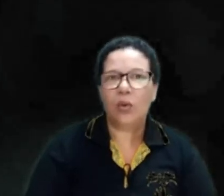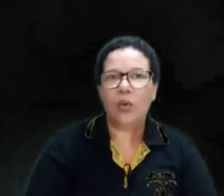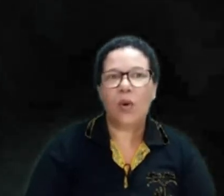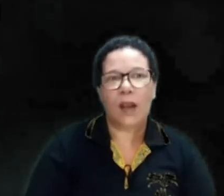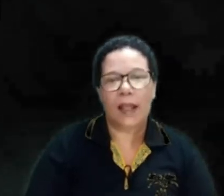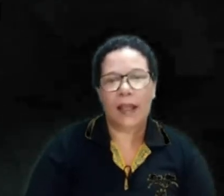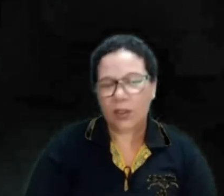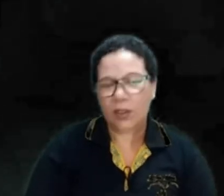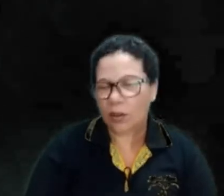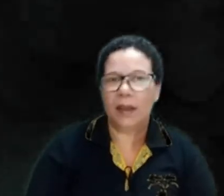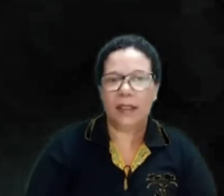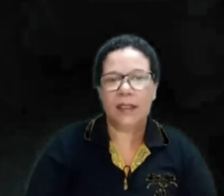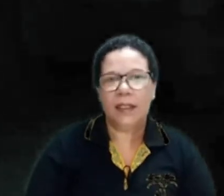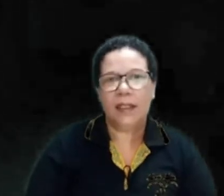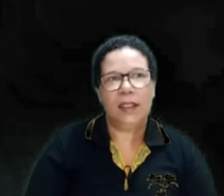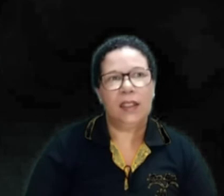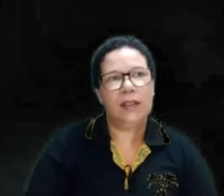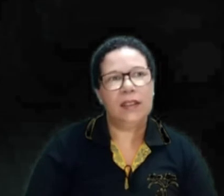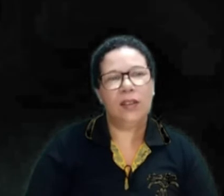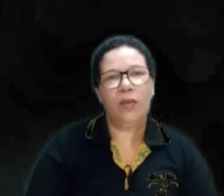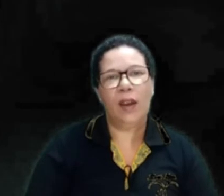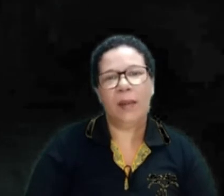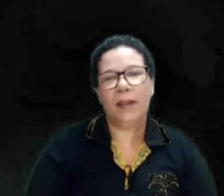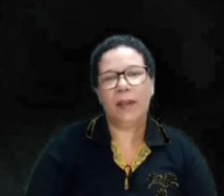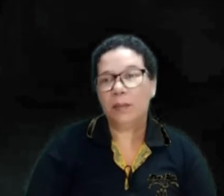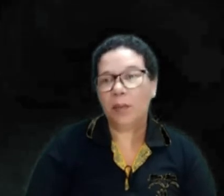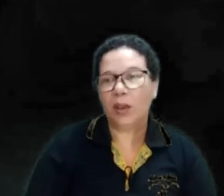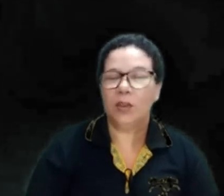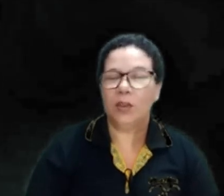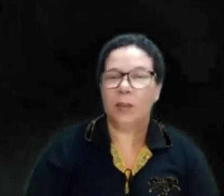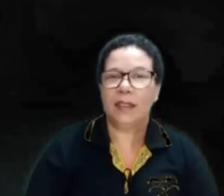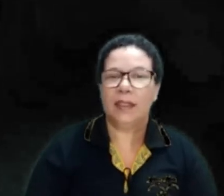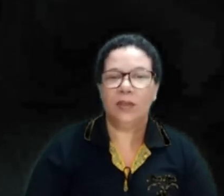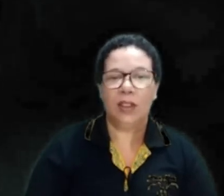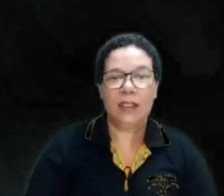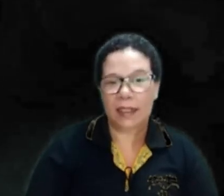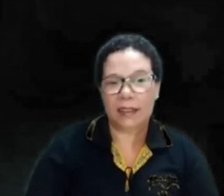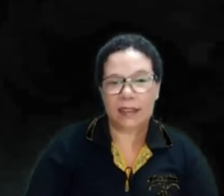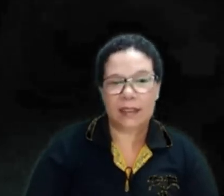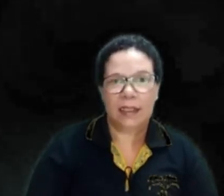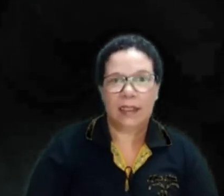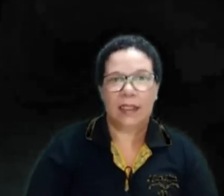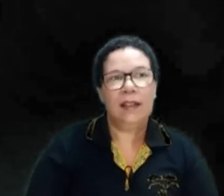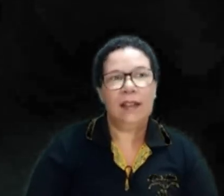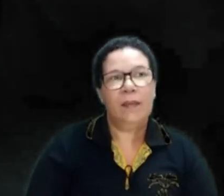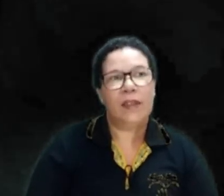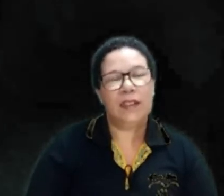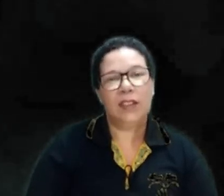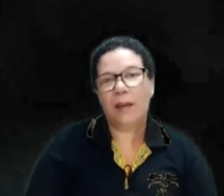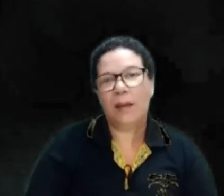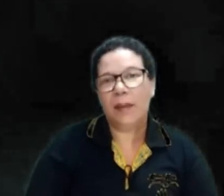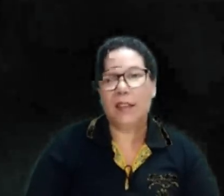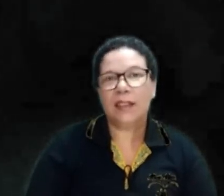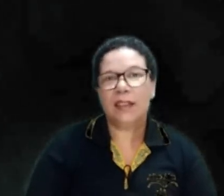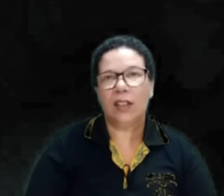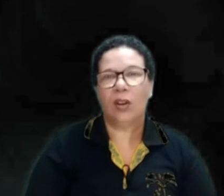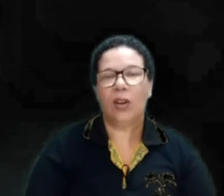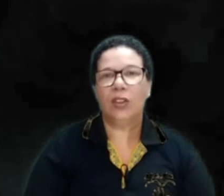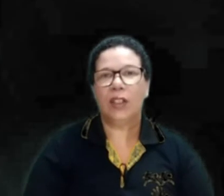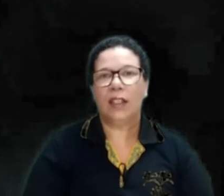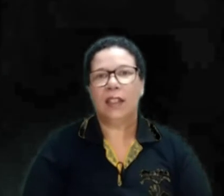Google Classroom também. Então, assim, são ferramentas importantes para serem utilizadas, né? Então, essas